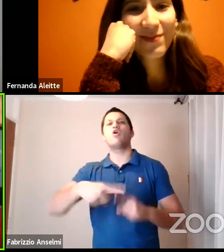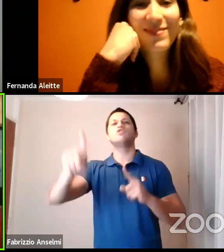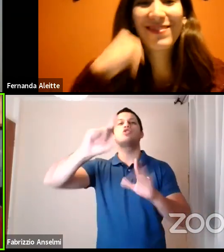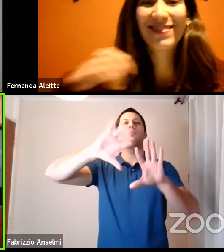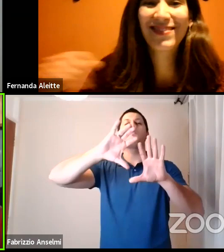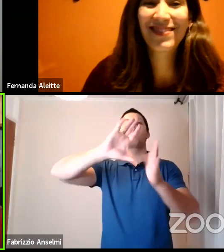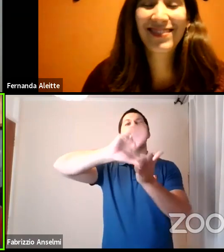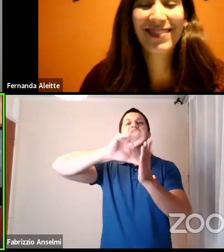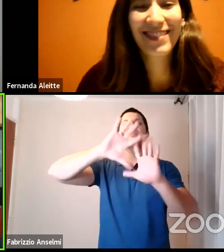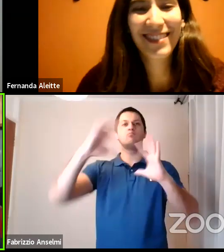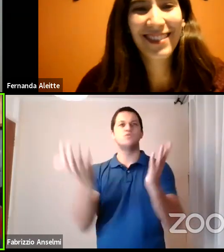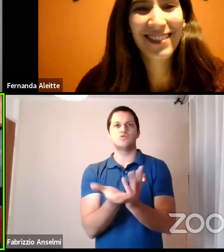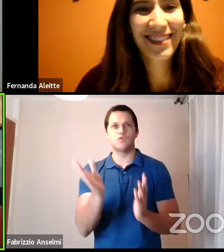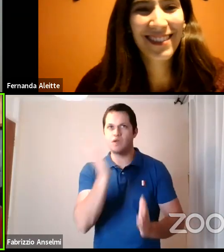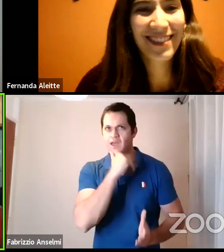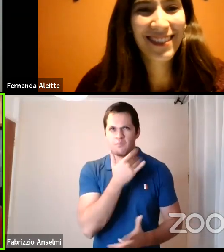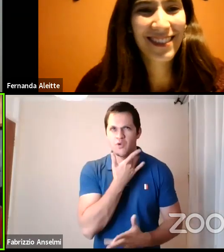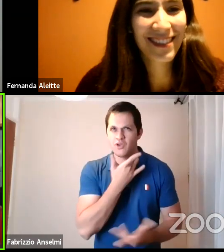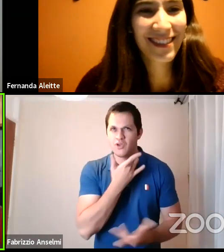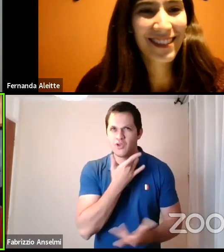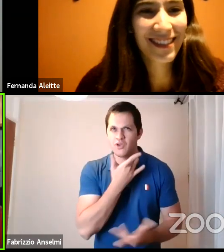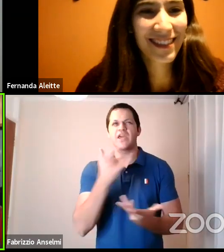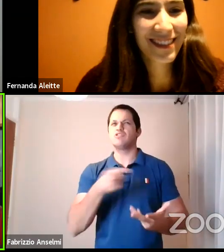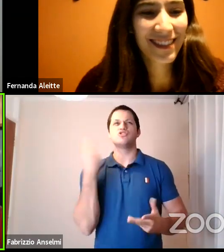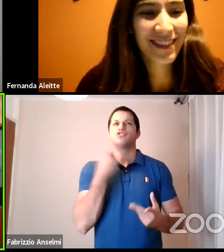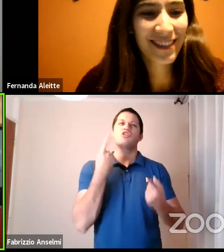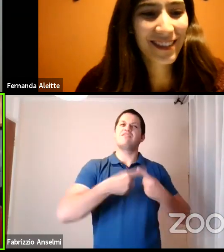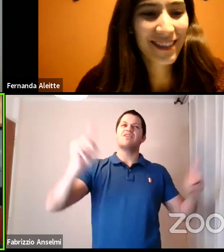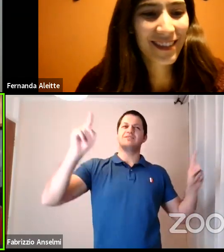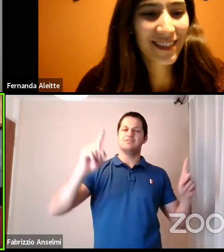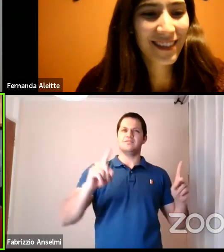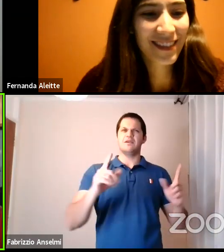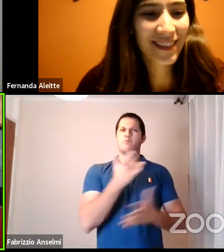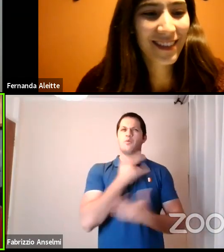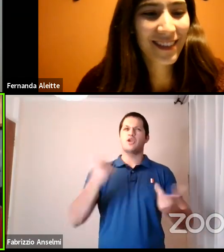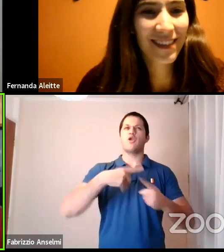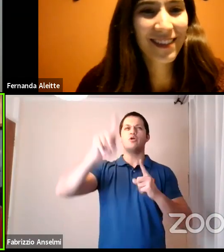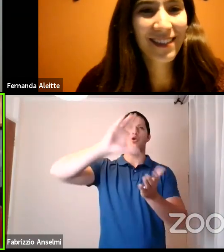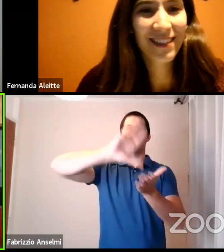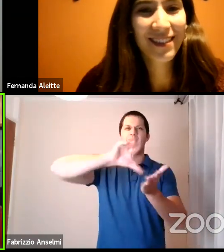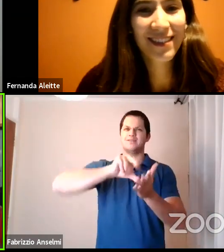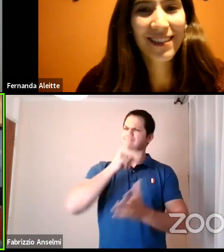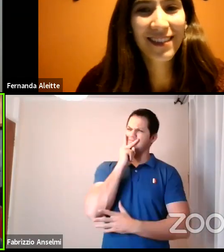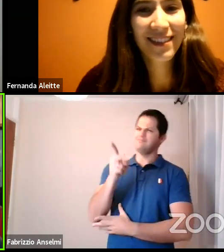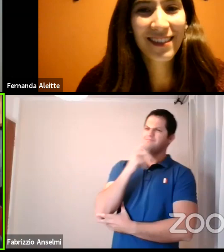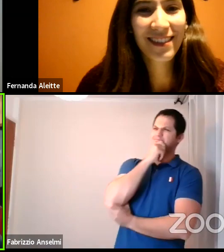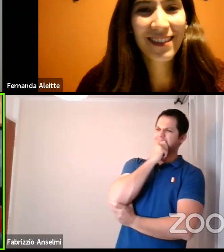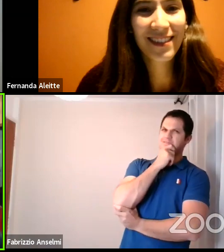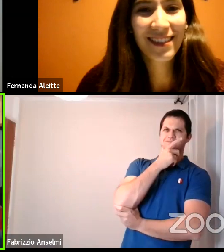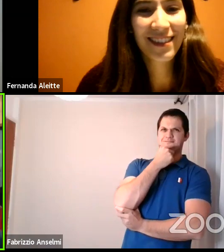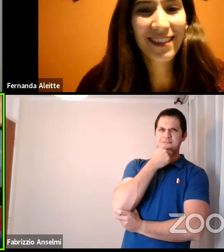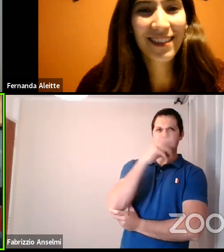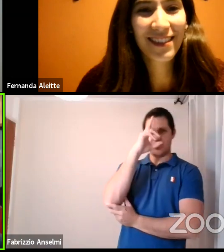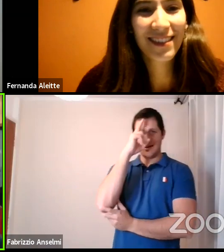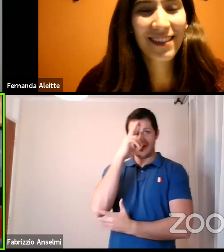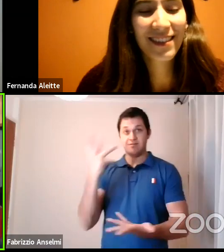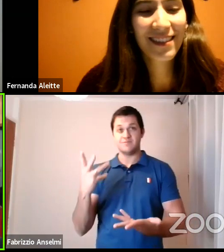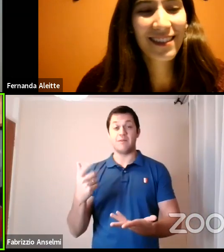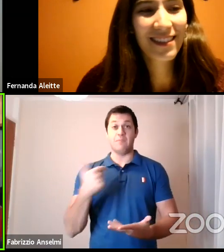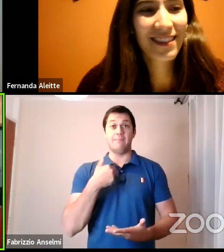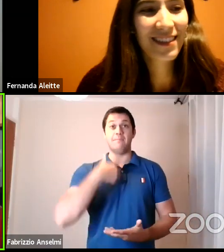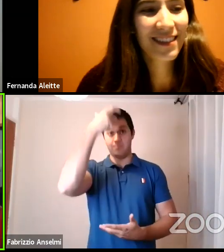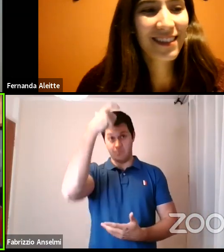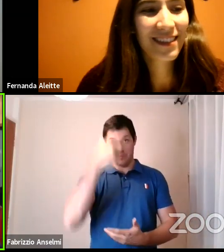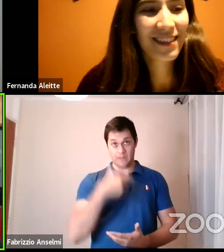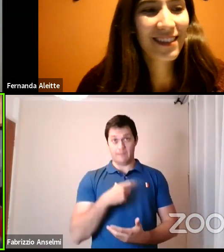en otro lado? ¿Por qué somos especiales? ¿Ya? Por qué nos miran raro? Esto surgió en caso personal en el año 2004. Ya